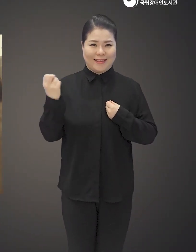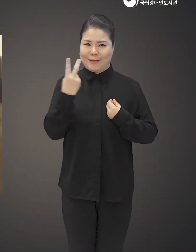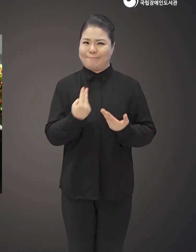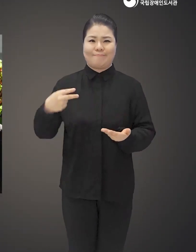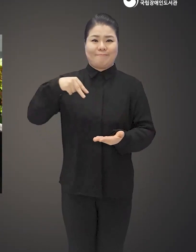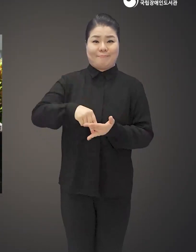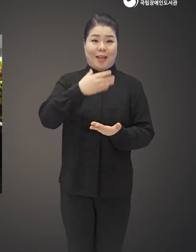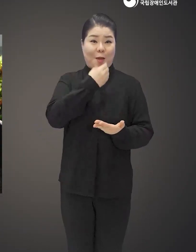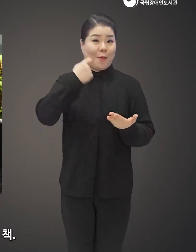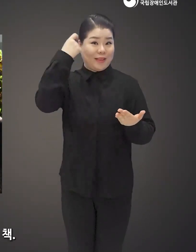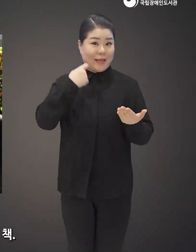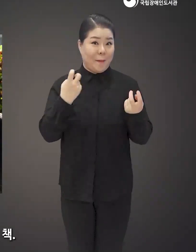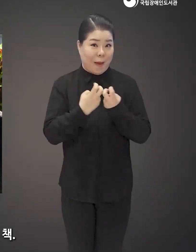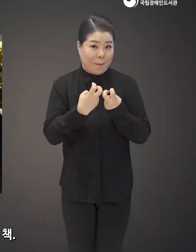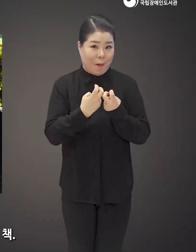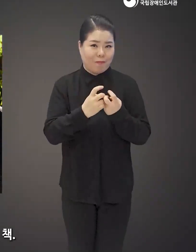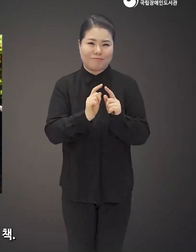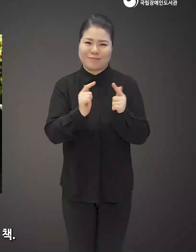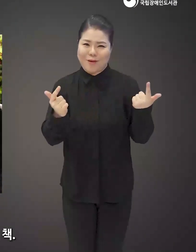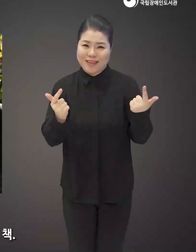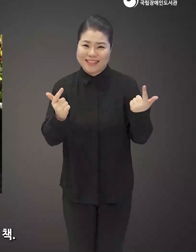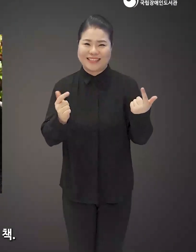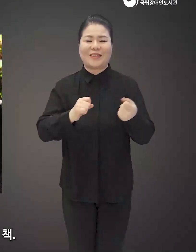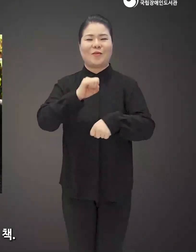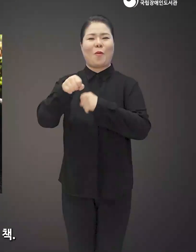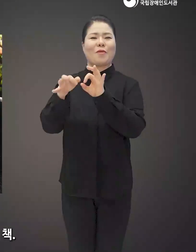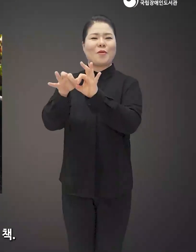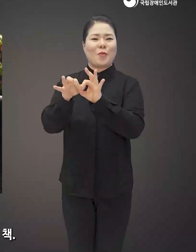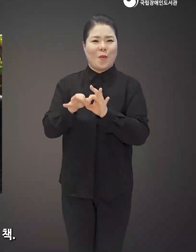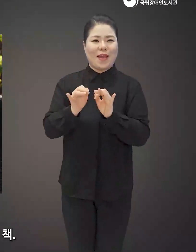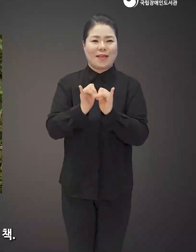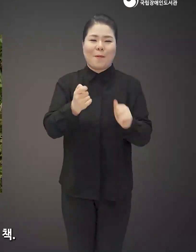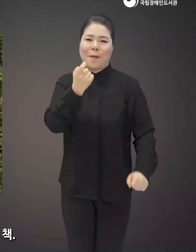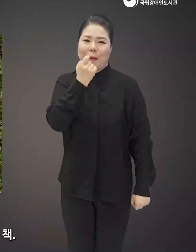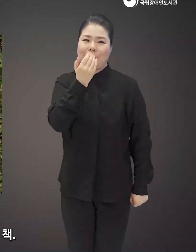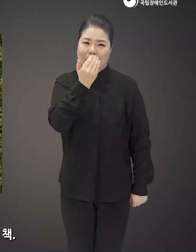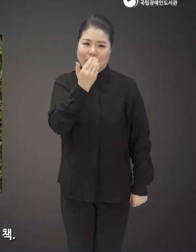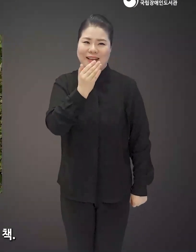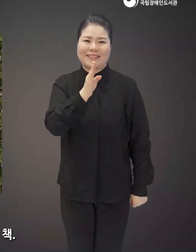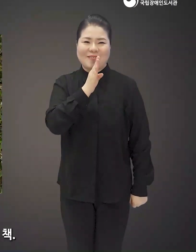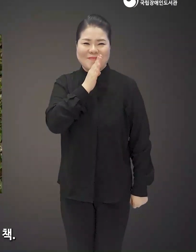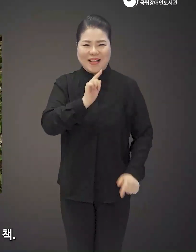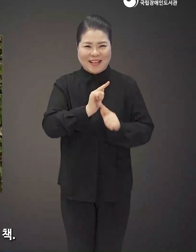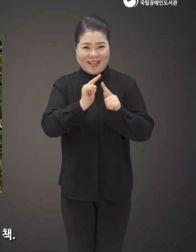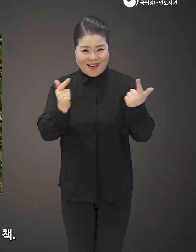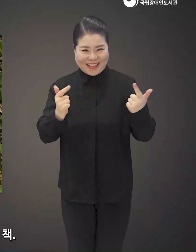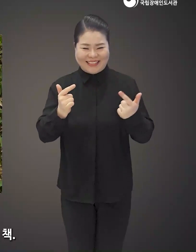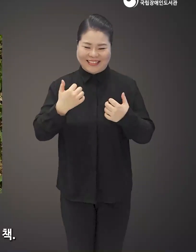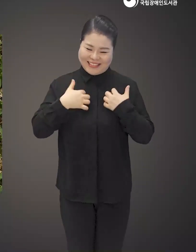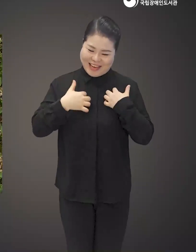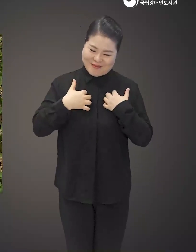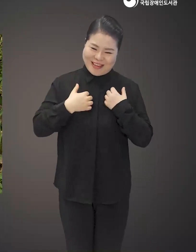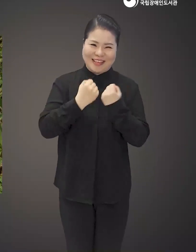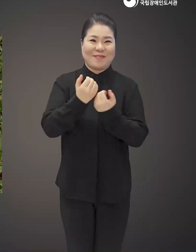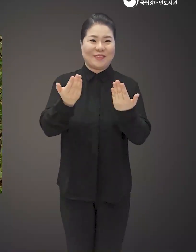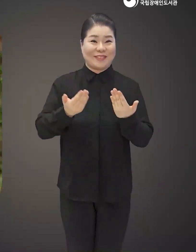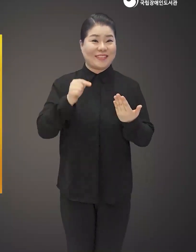등 동물들로부터 우리 사람들이 배울 수 있는 참 다양한 이야기들을 친근하고 재미있게 들려주는 이